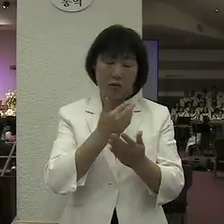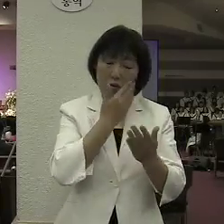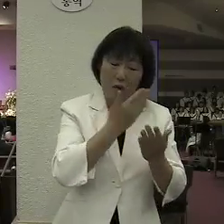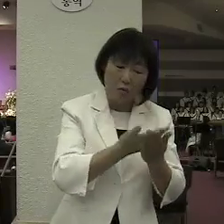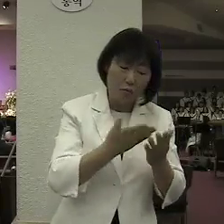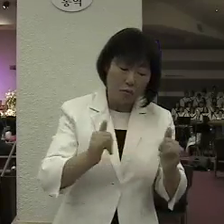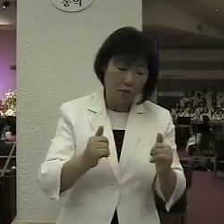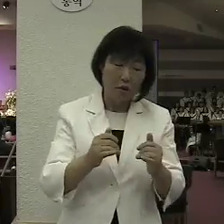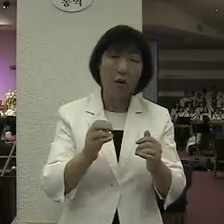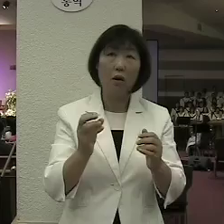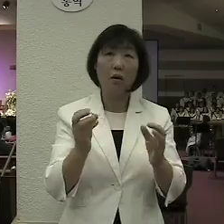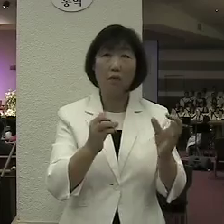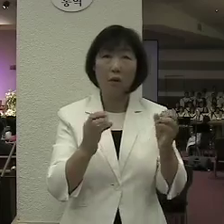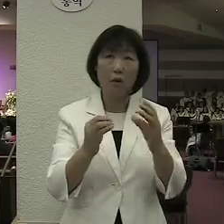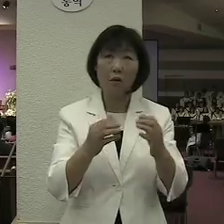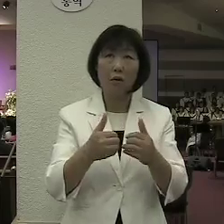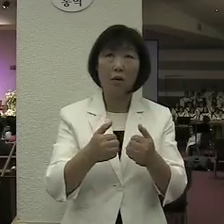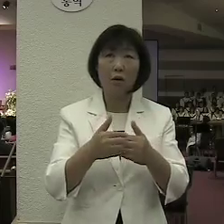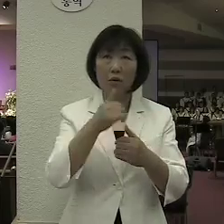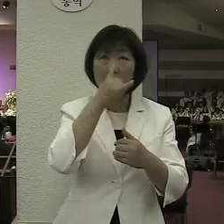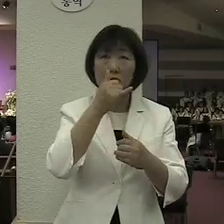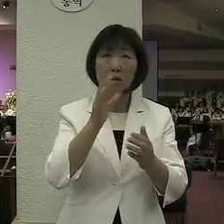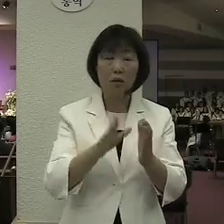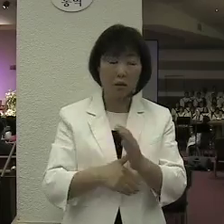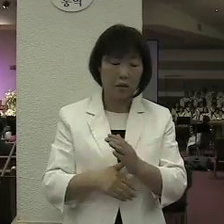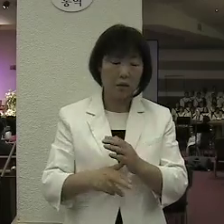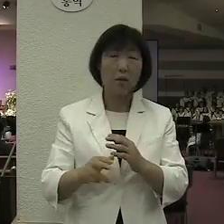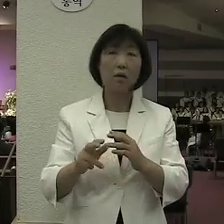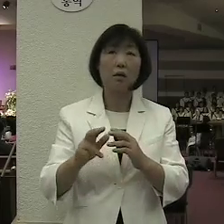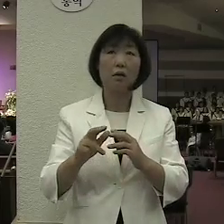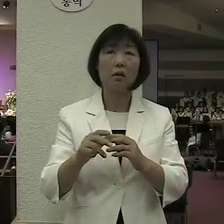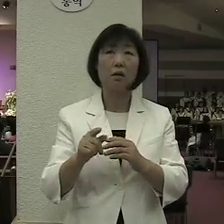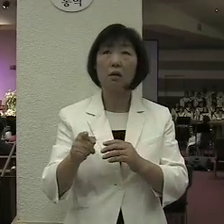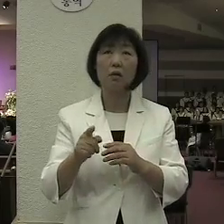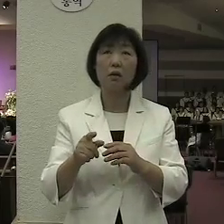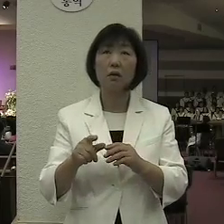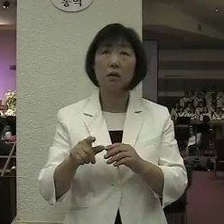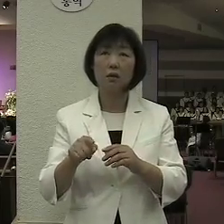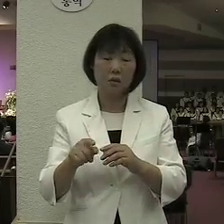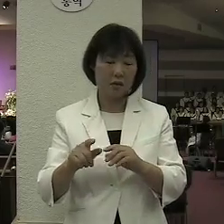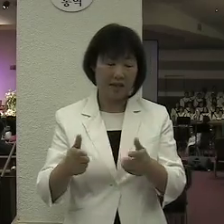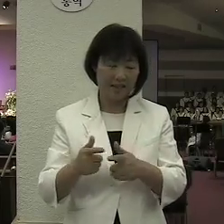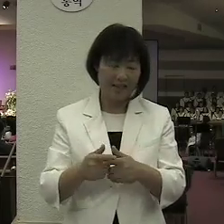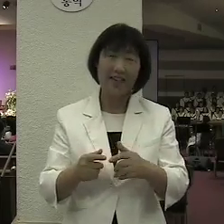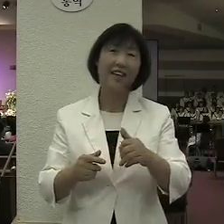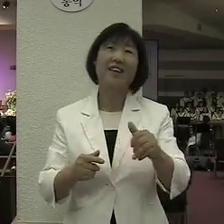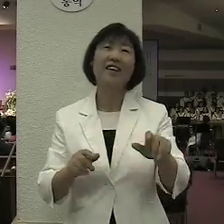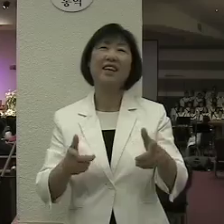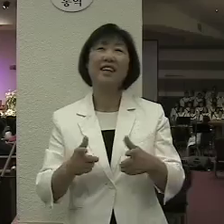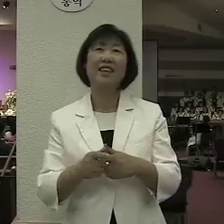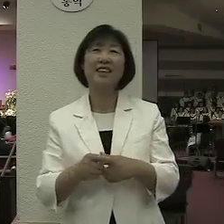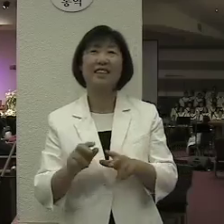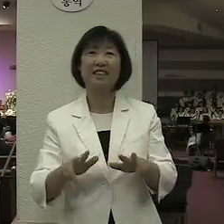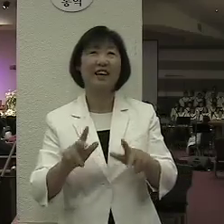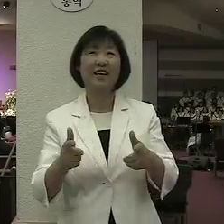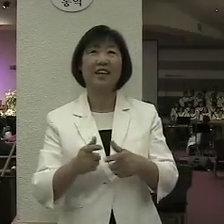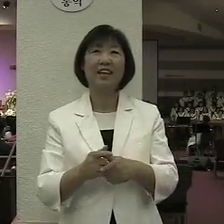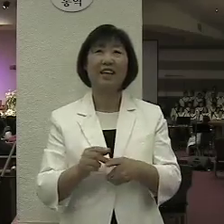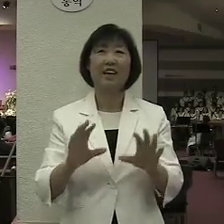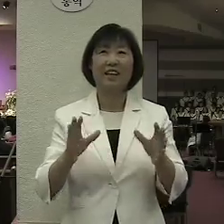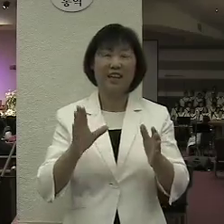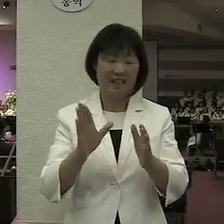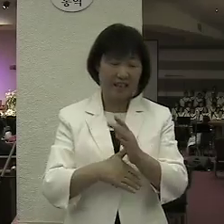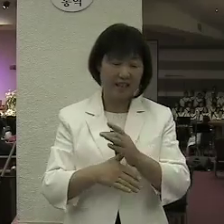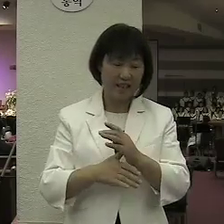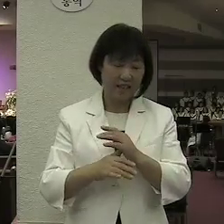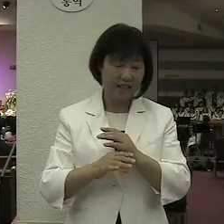년 전만 해도 저희 방은 성도님들이 이렇게 좀 들어오기 좀 부담스러운 방인 것 같아요. 그래서